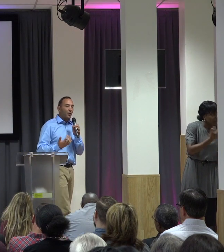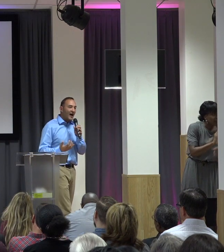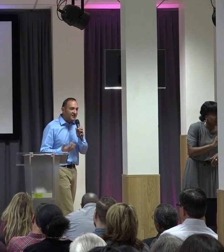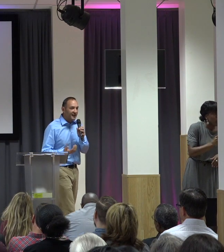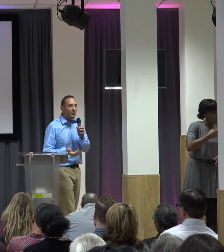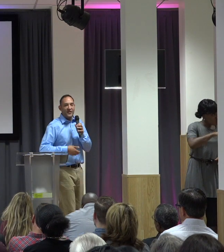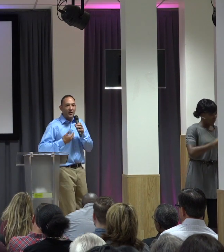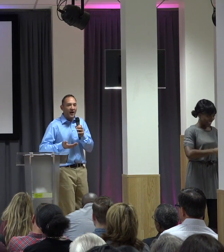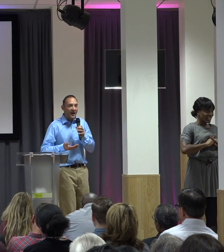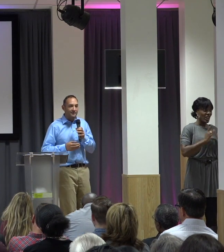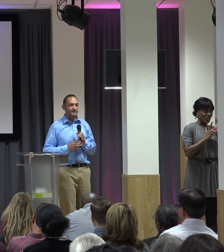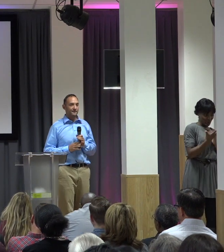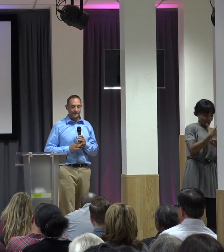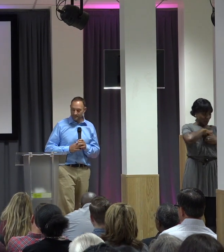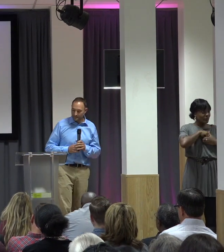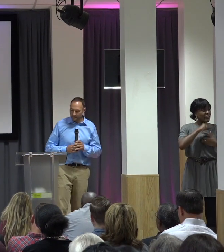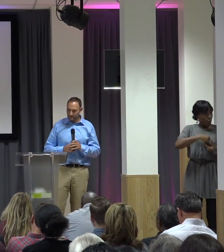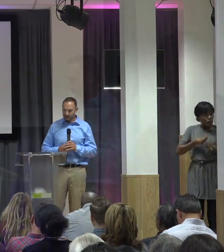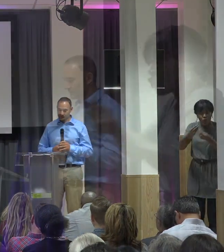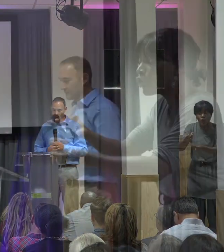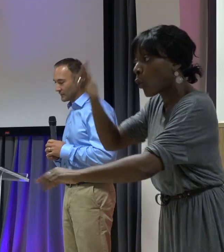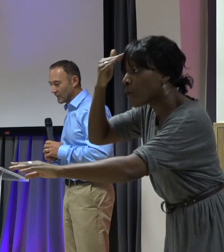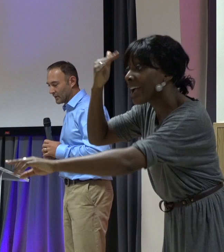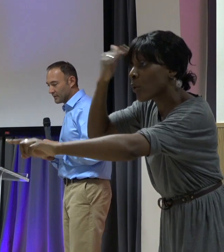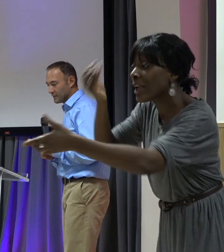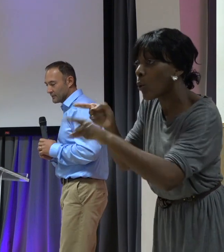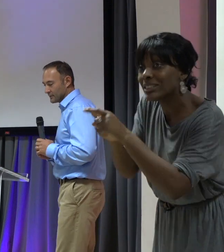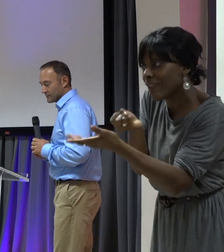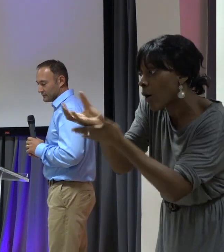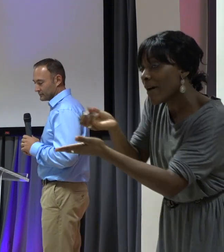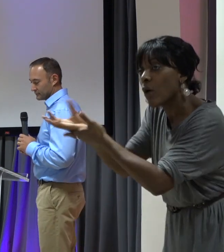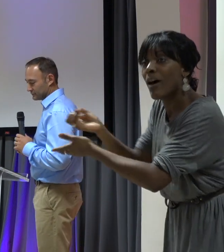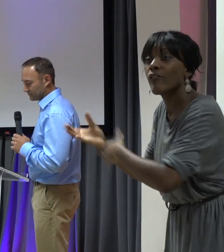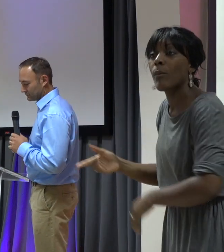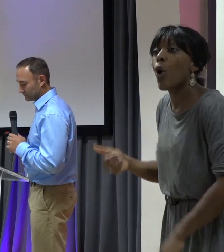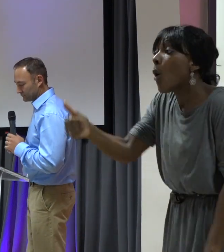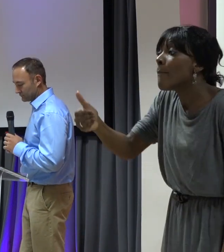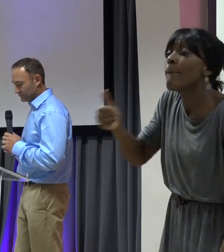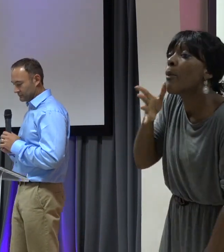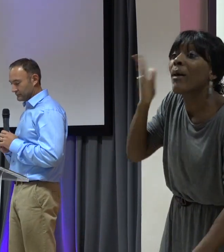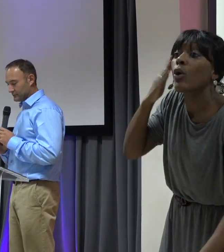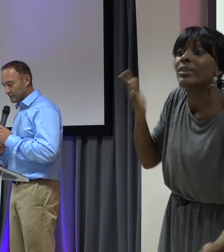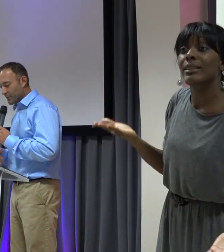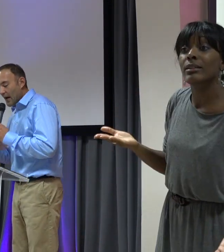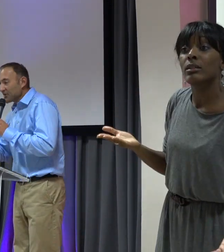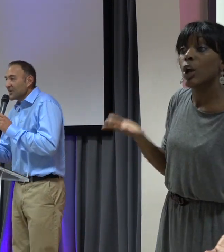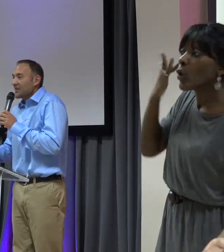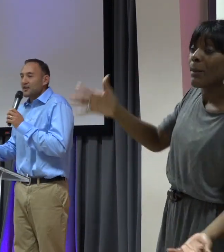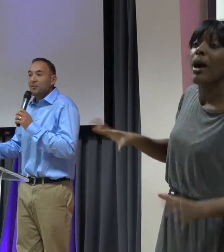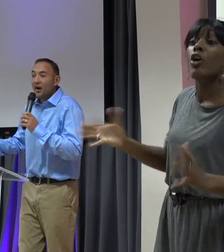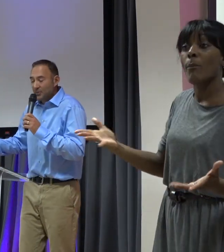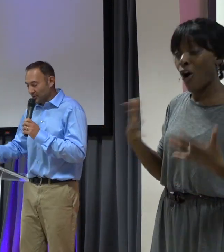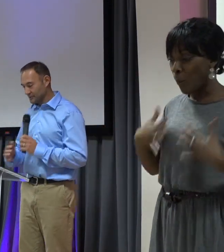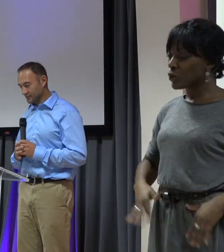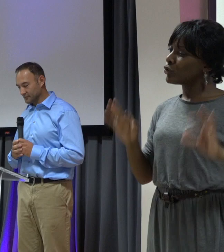live wisely without God. Parce qu'on ne peut pas attendre à ce que les gens vivent sagement sans Dieu. The Bible says that